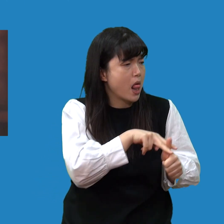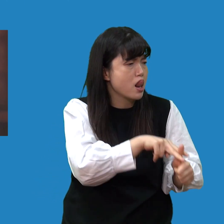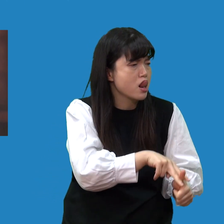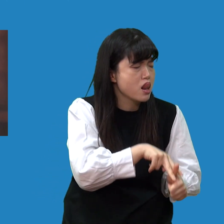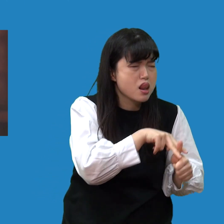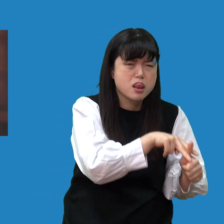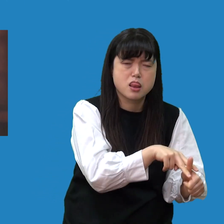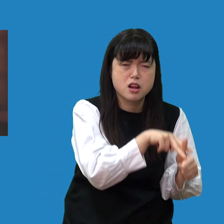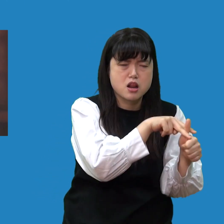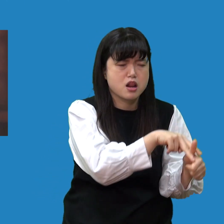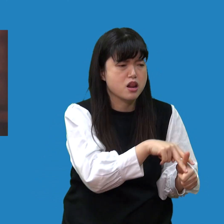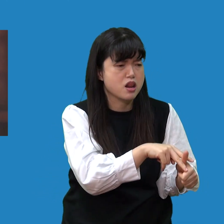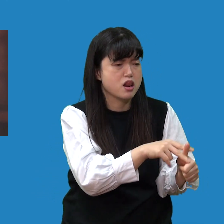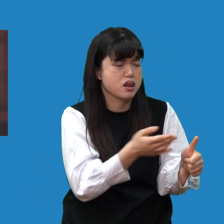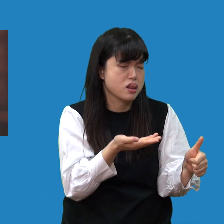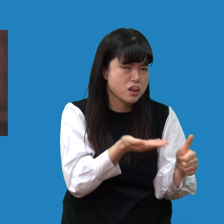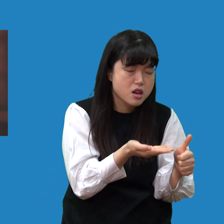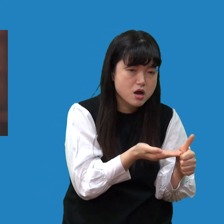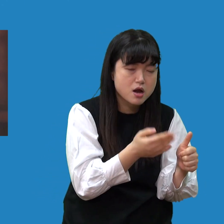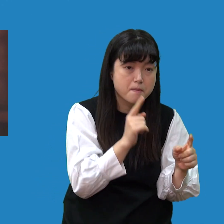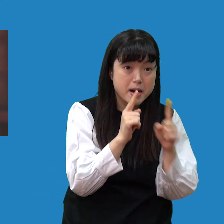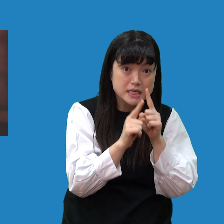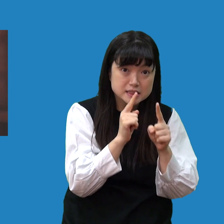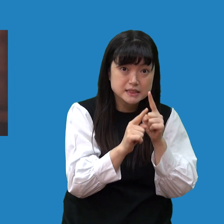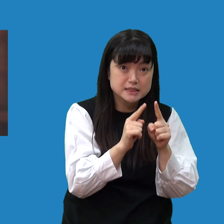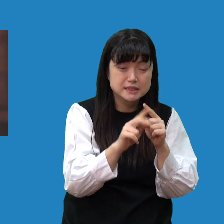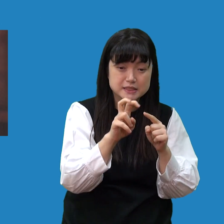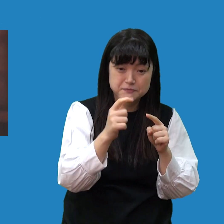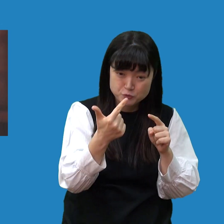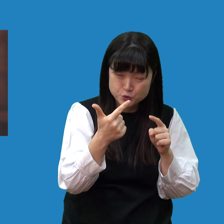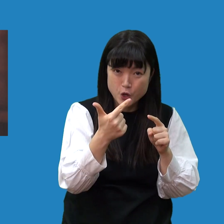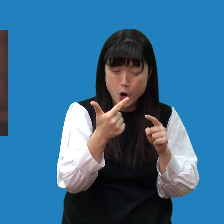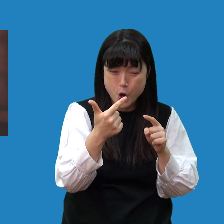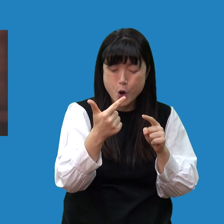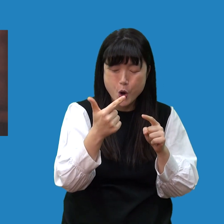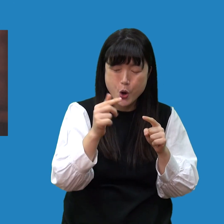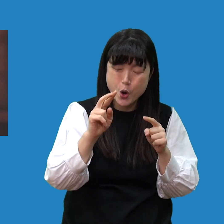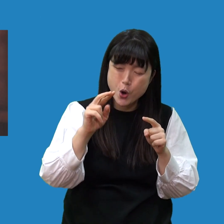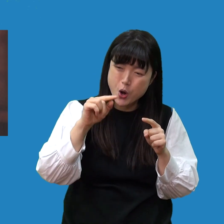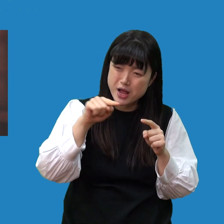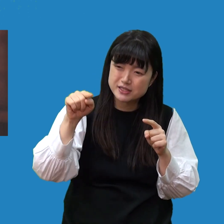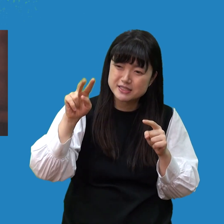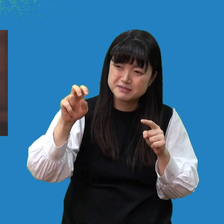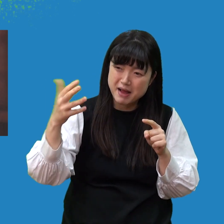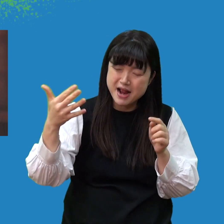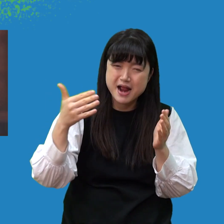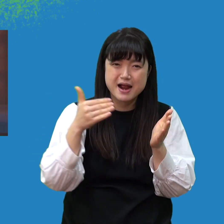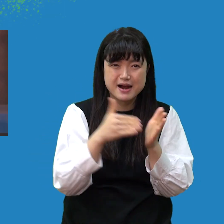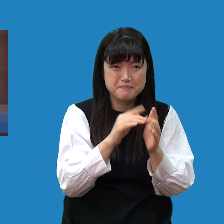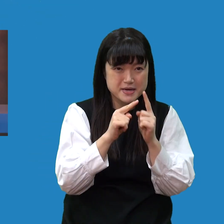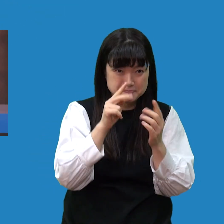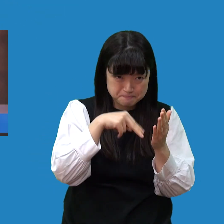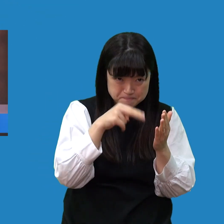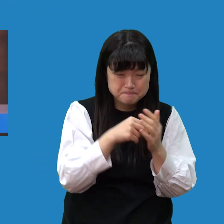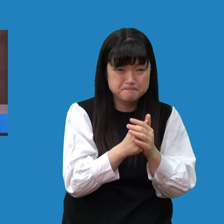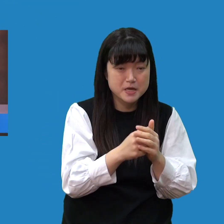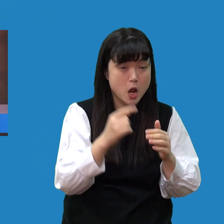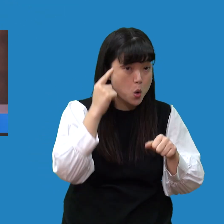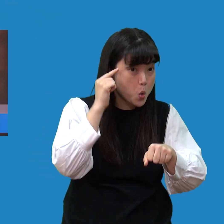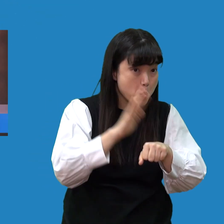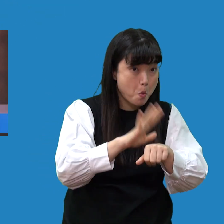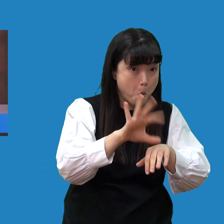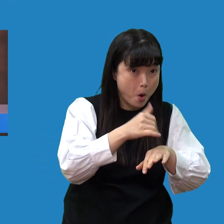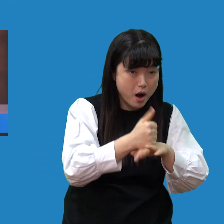돼요. 자, 본문에 따라오는 26절 이하 28절의 말씀을 같이 읽습니다. 다 같이